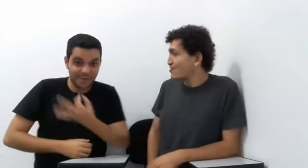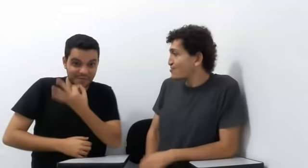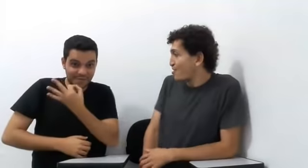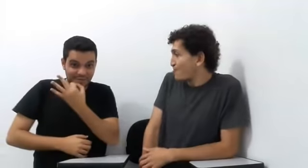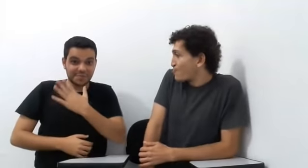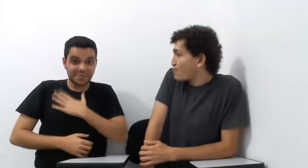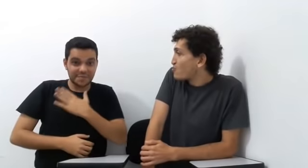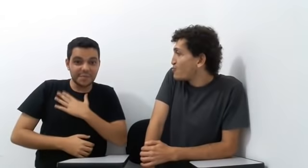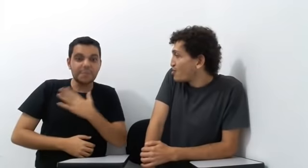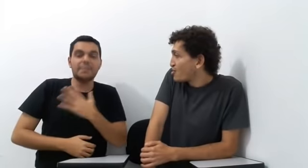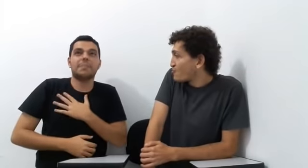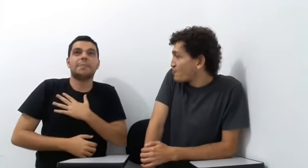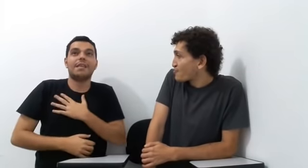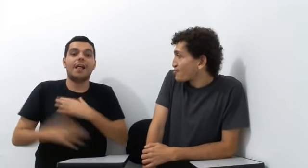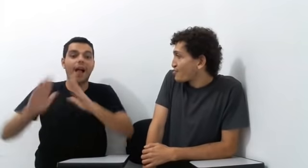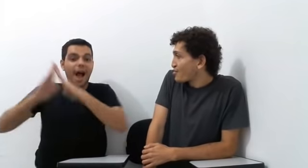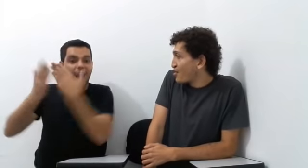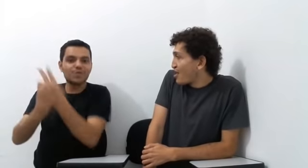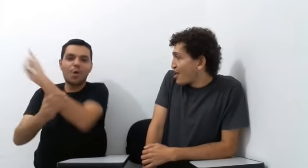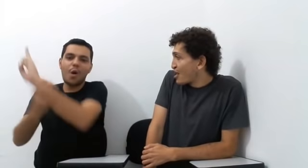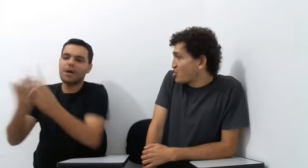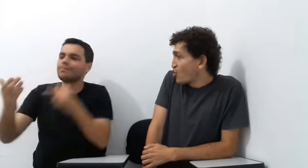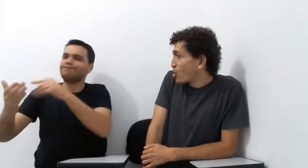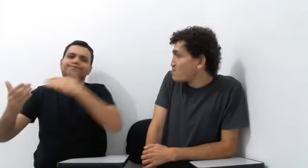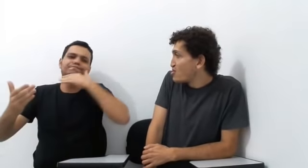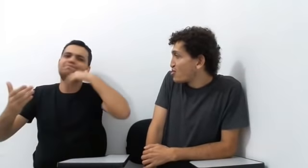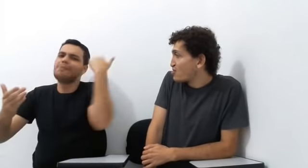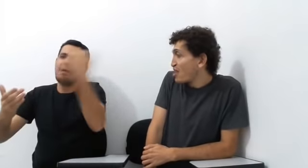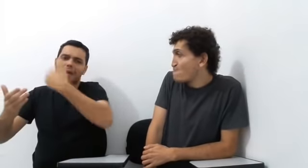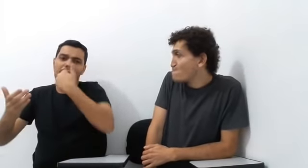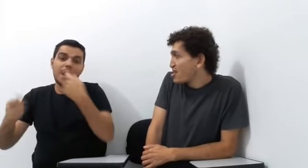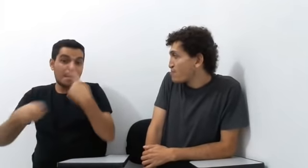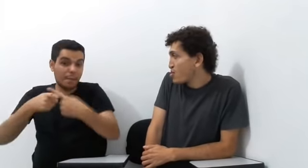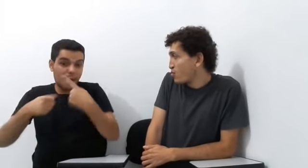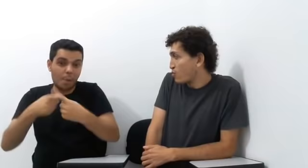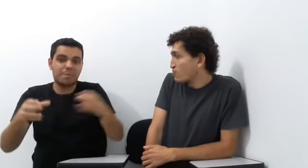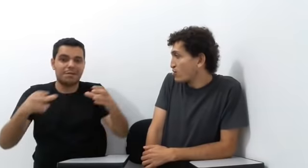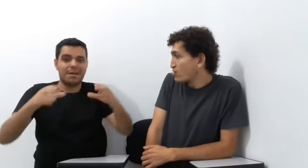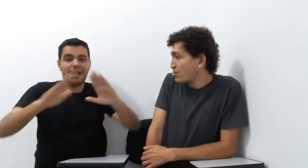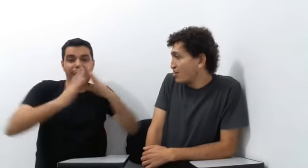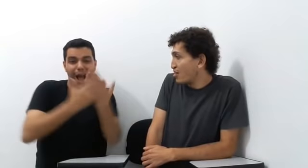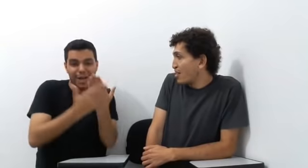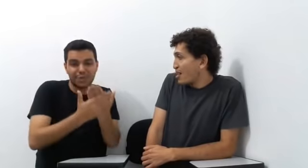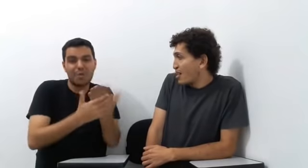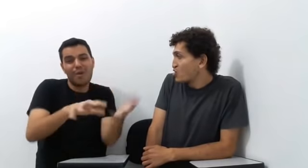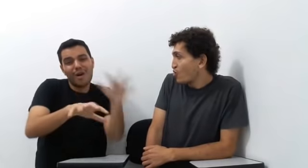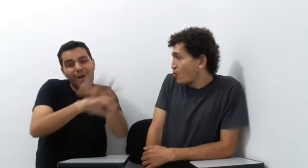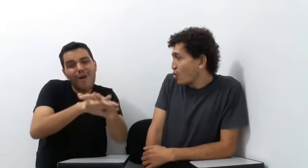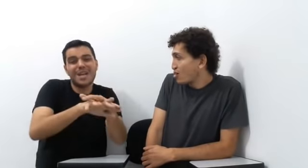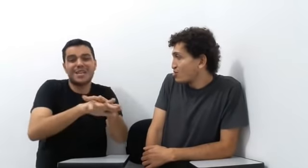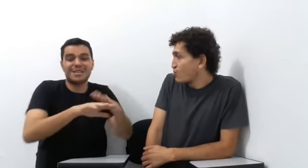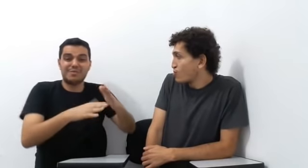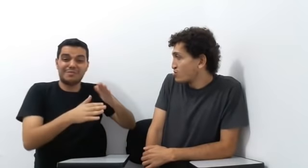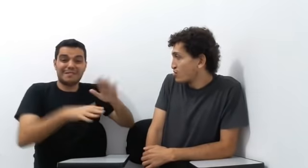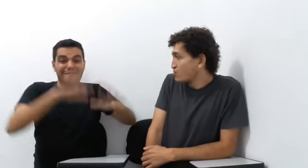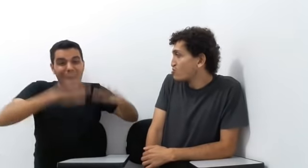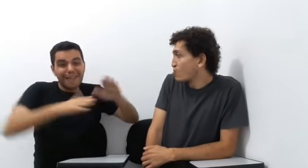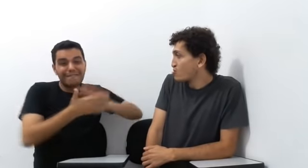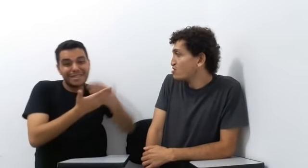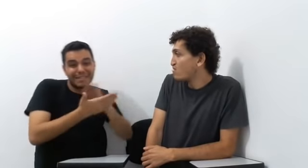Então, na minha opinião, a escola bilíngue é bem melhor. Porque a escola inclusiva,